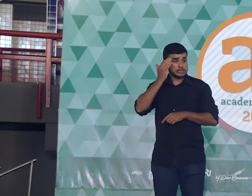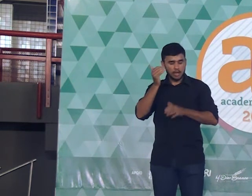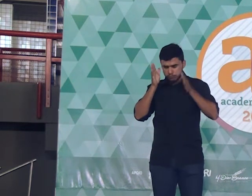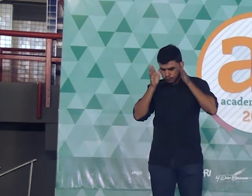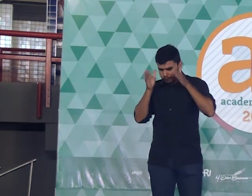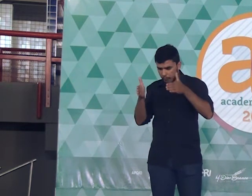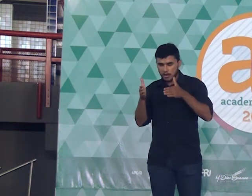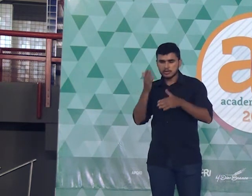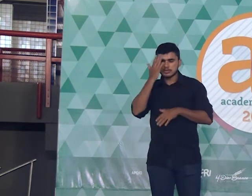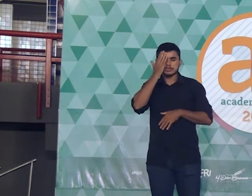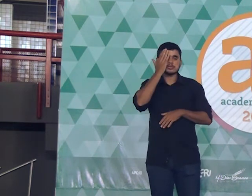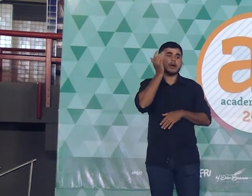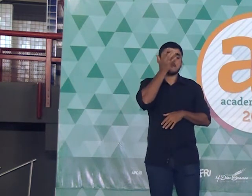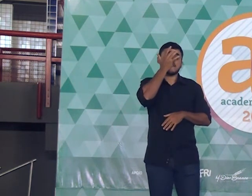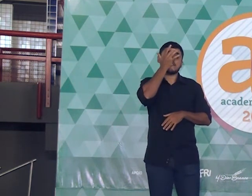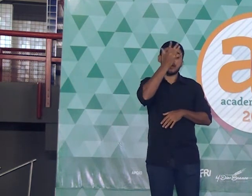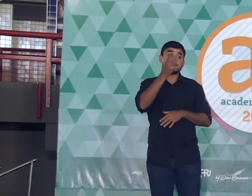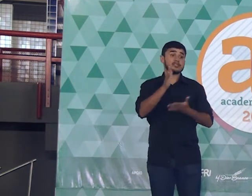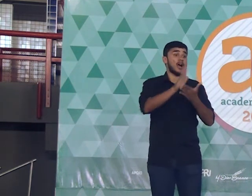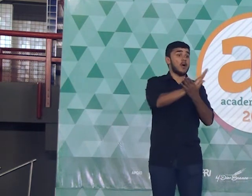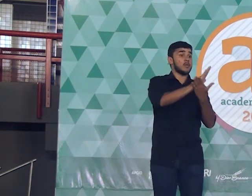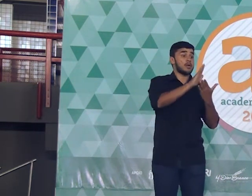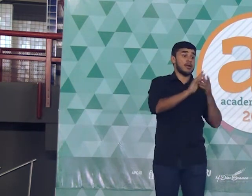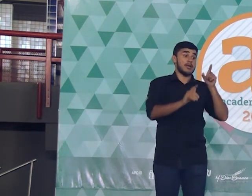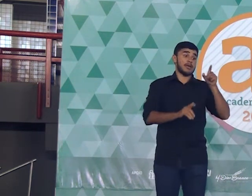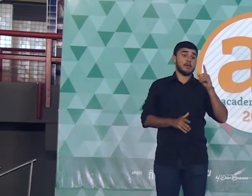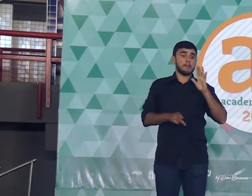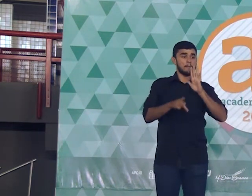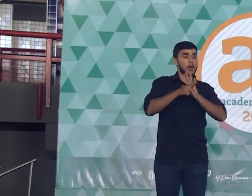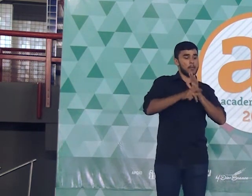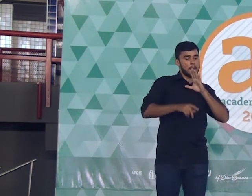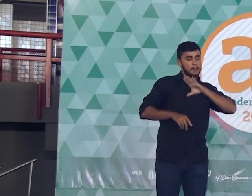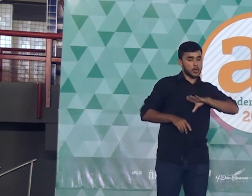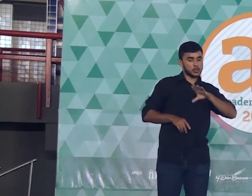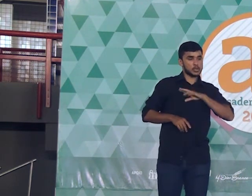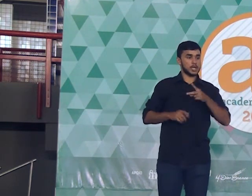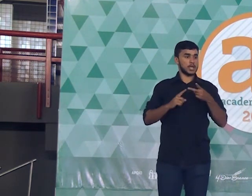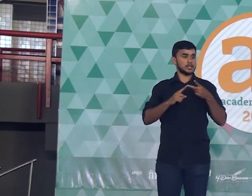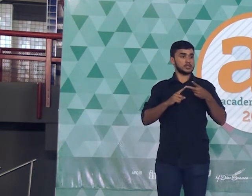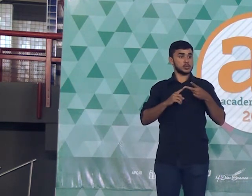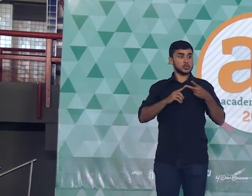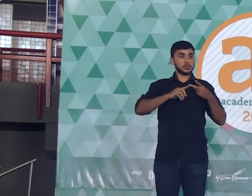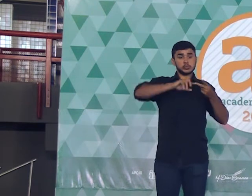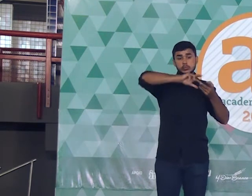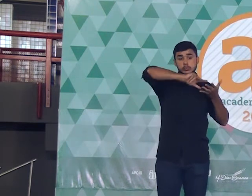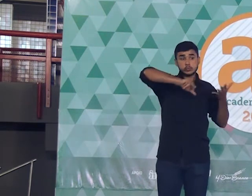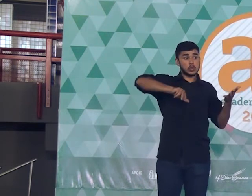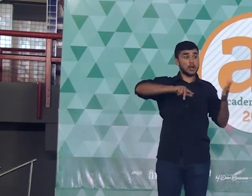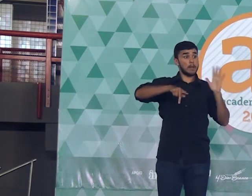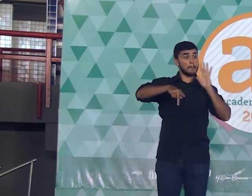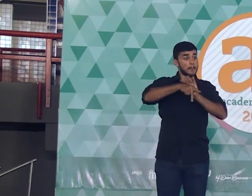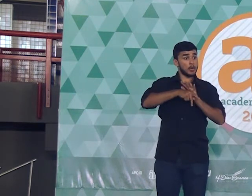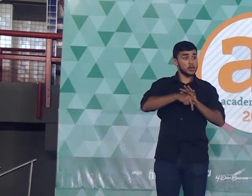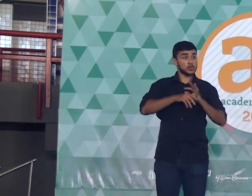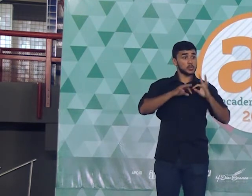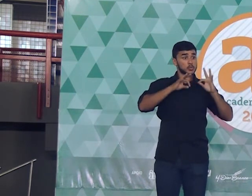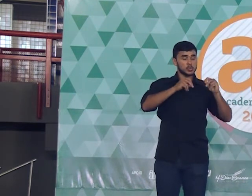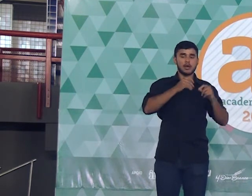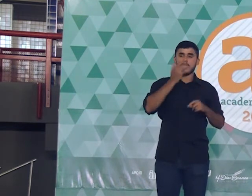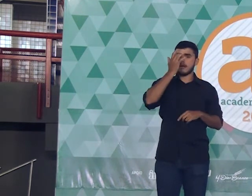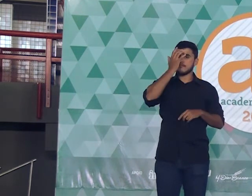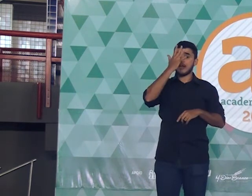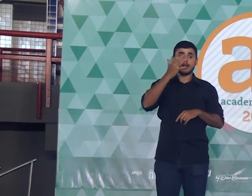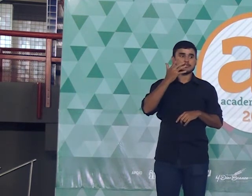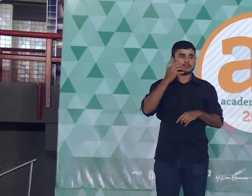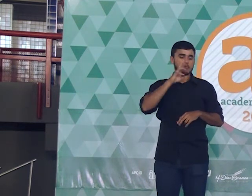fácil. Outros já têm habilidade para humanas. Então, de repente, uma questão de física, quase todas têm um